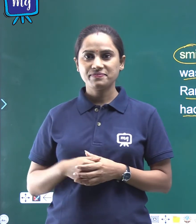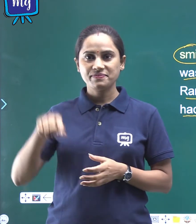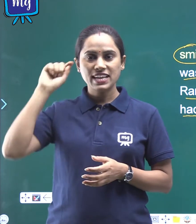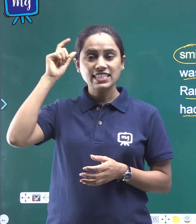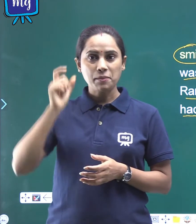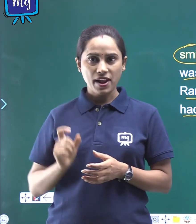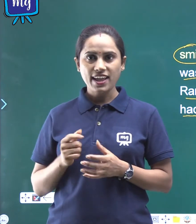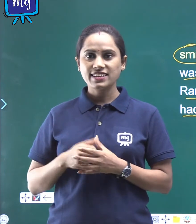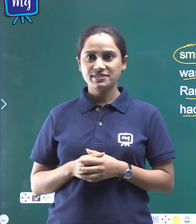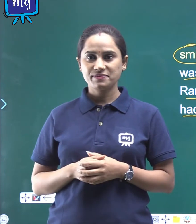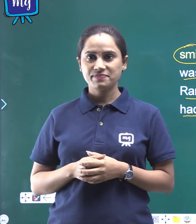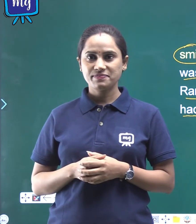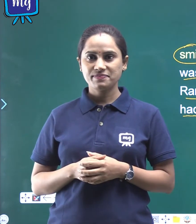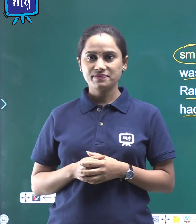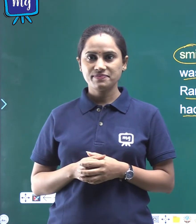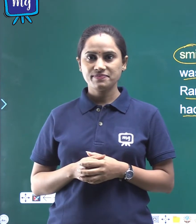सरप्राइज